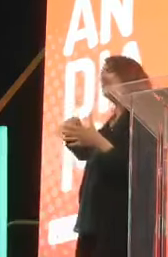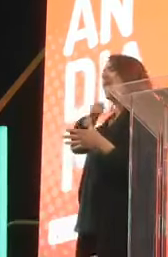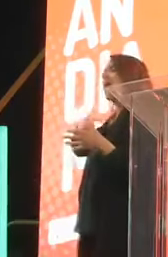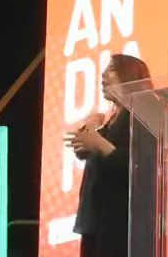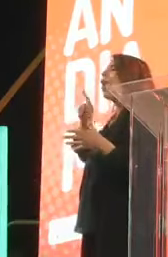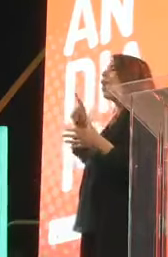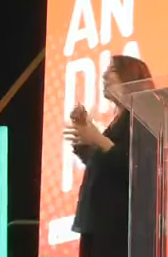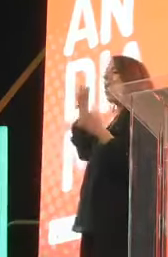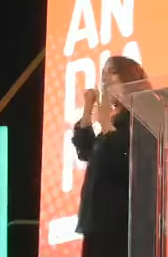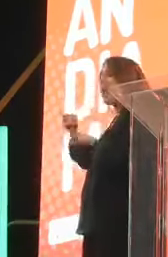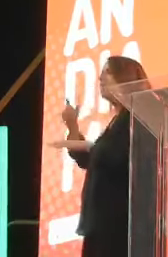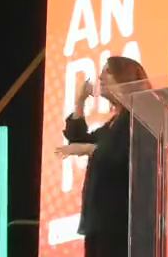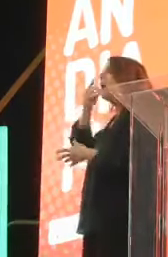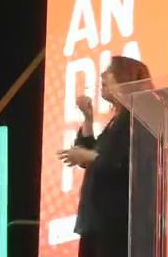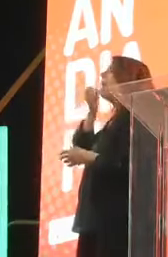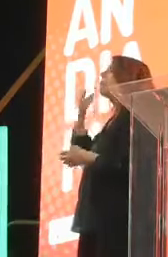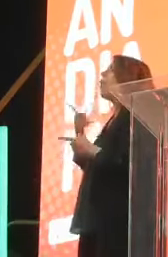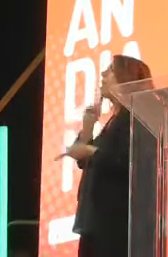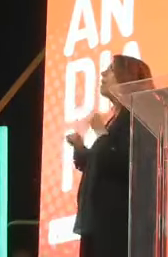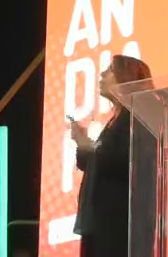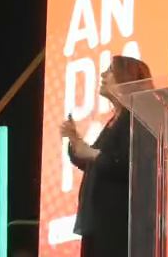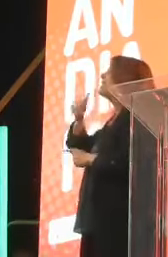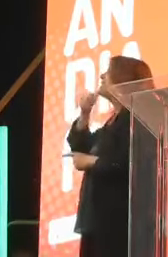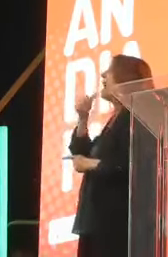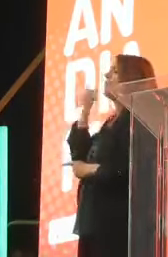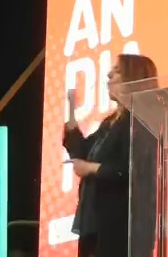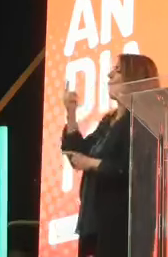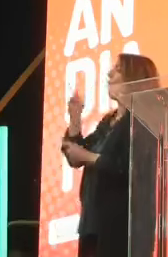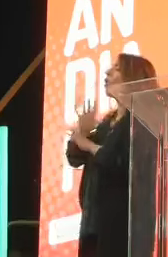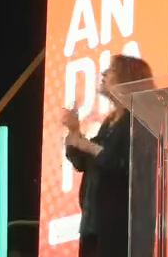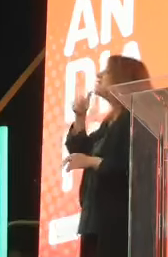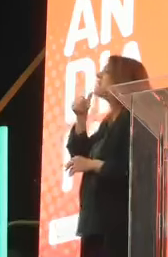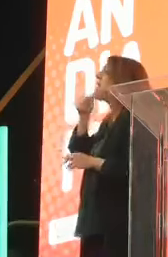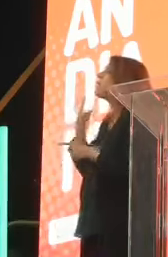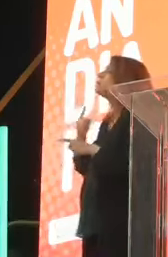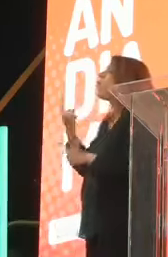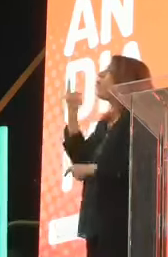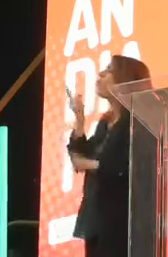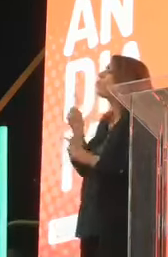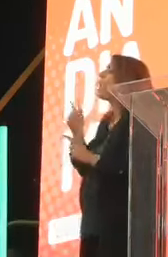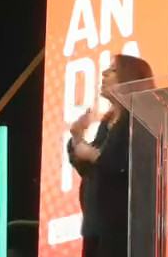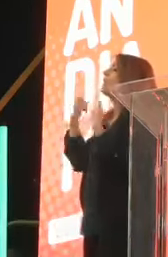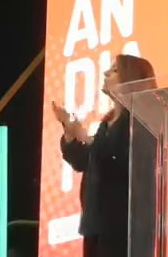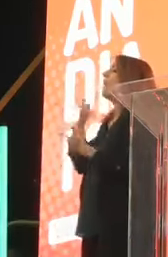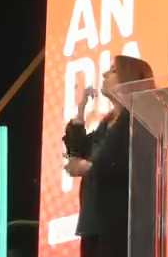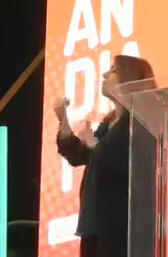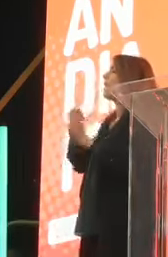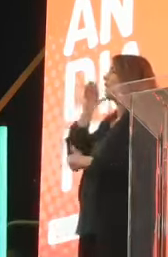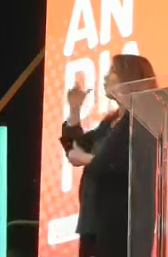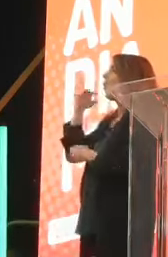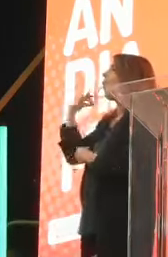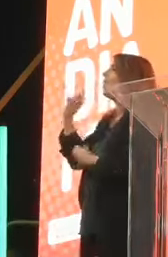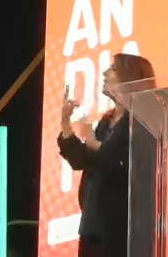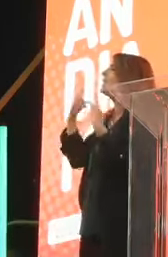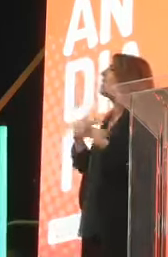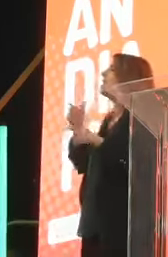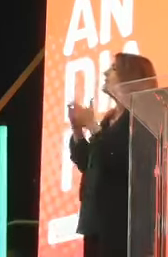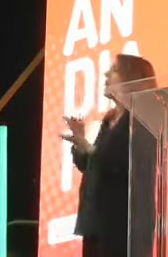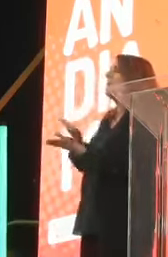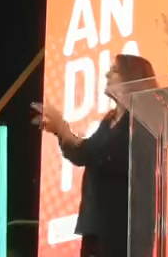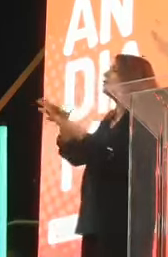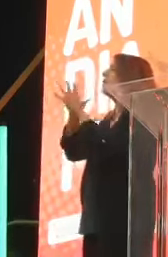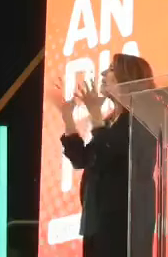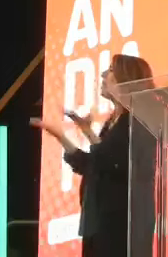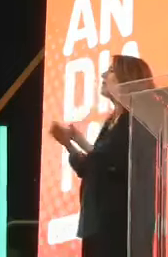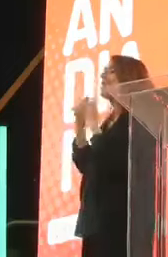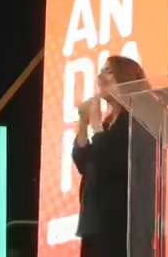dei conti la buona politica serve solo a una cosa. Serve solo a migliorare il futuro, a migliorare la qualità della vita delle persone del